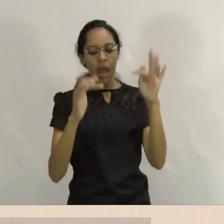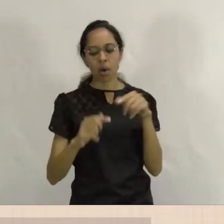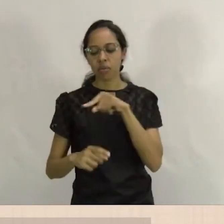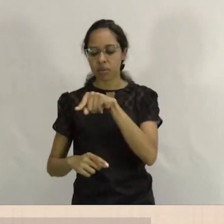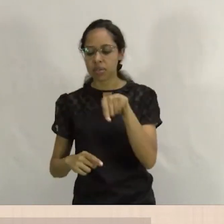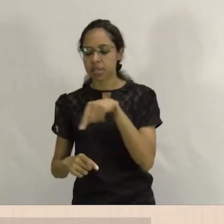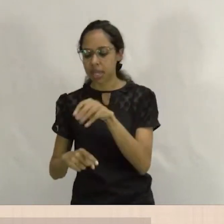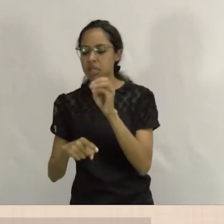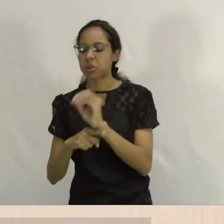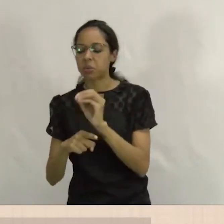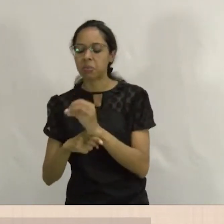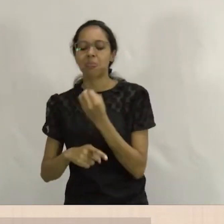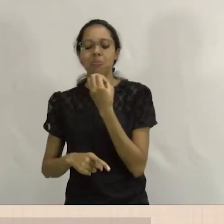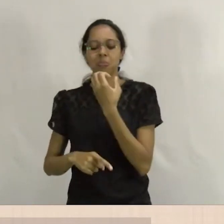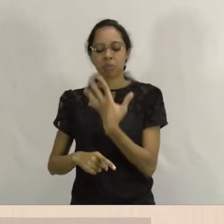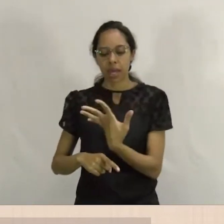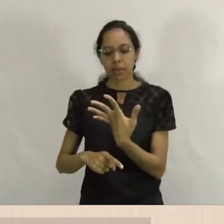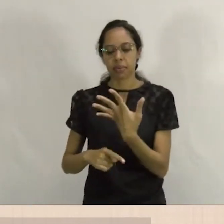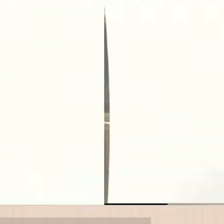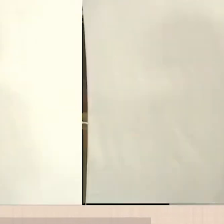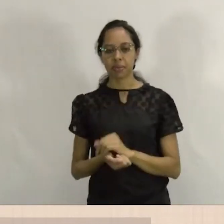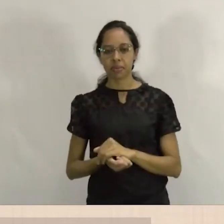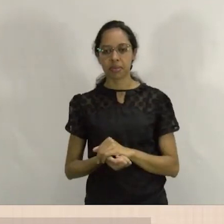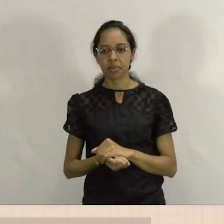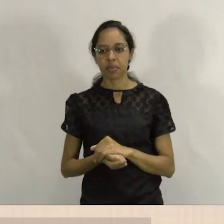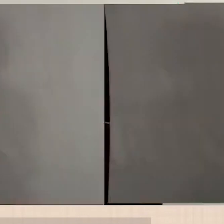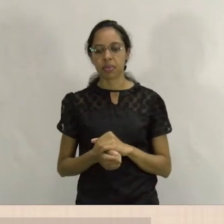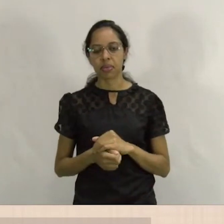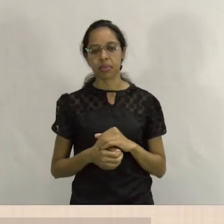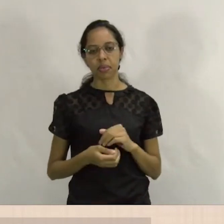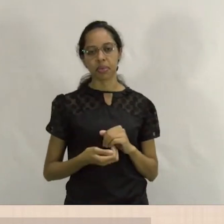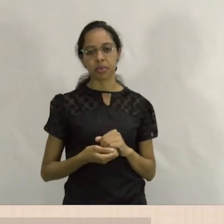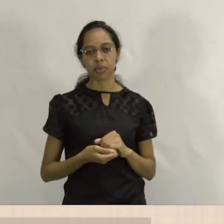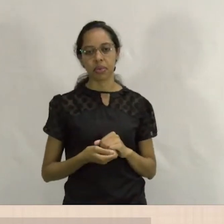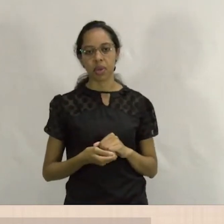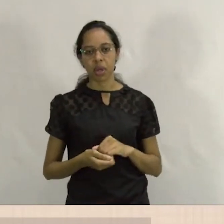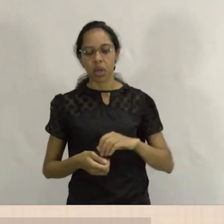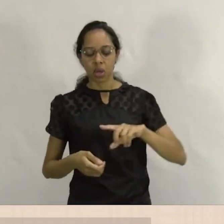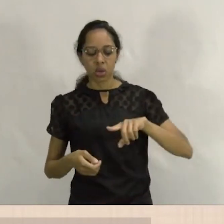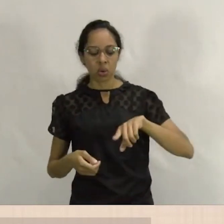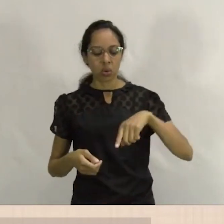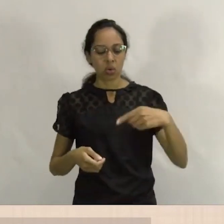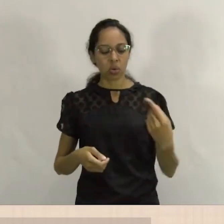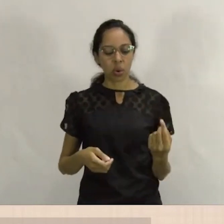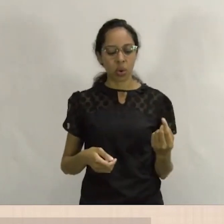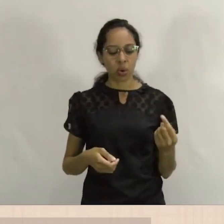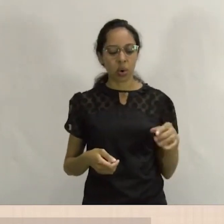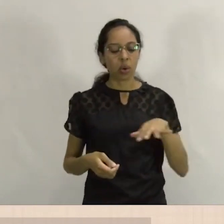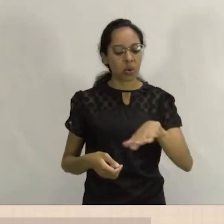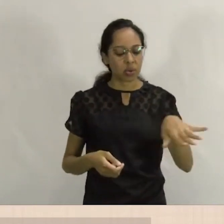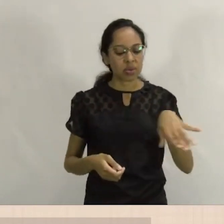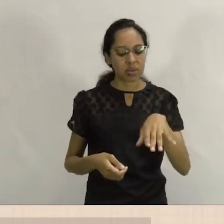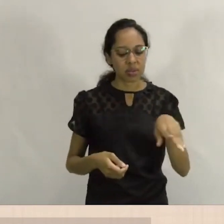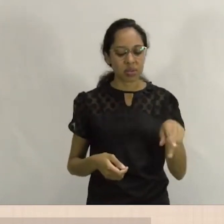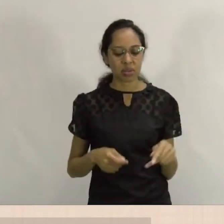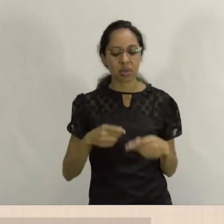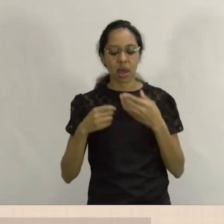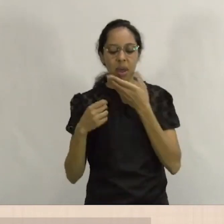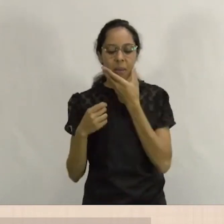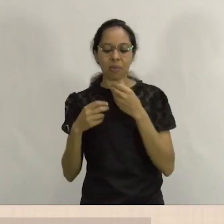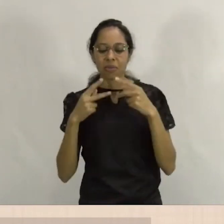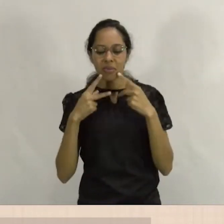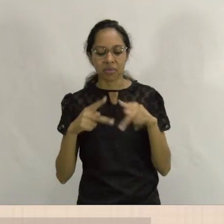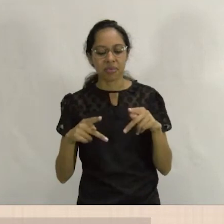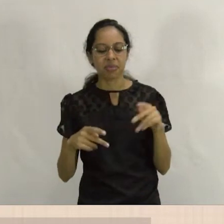vossos interesses, pois todos eles buscam o que é seu próprio, não o que é